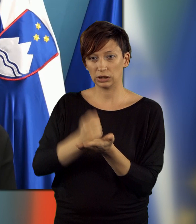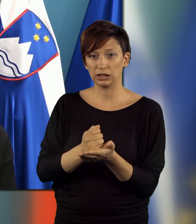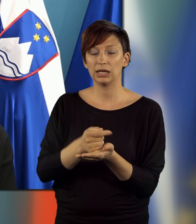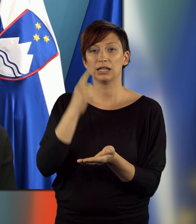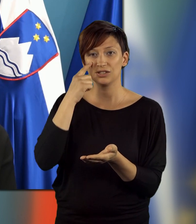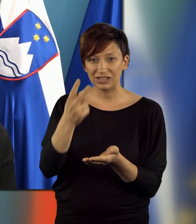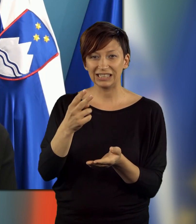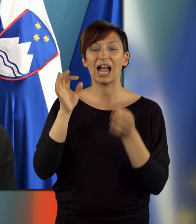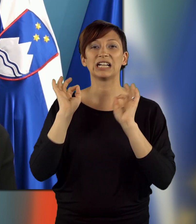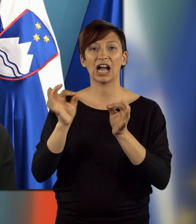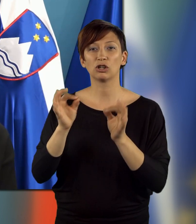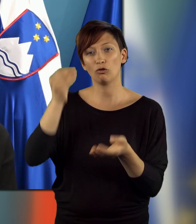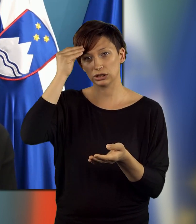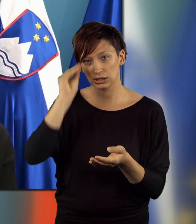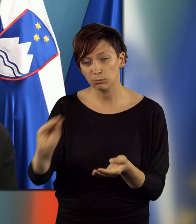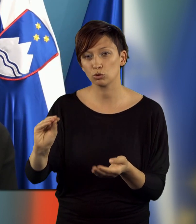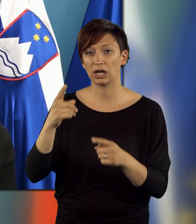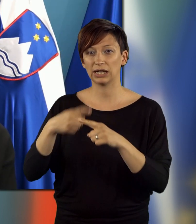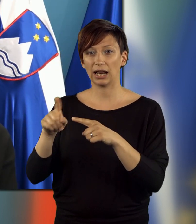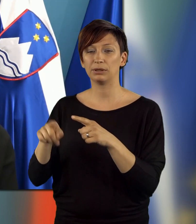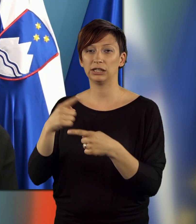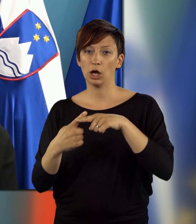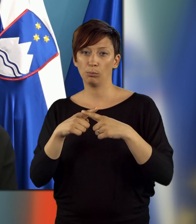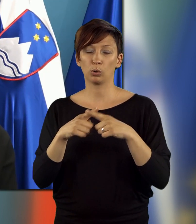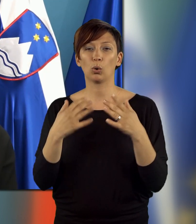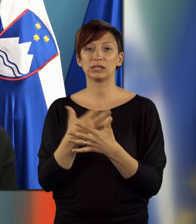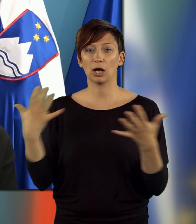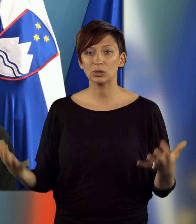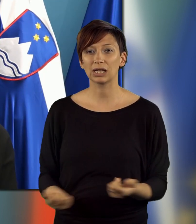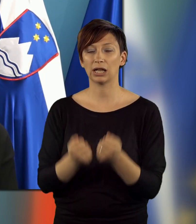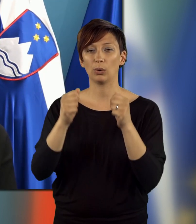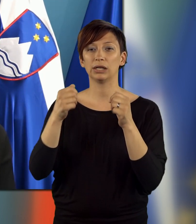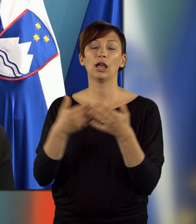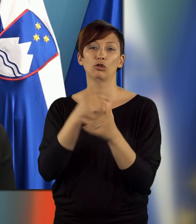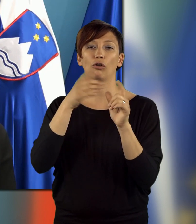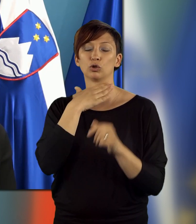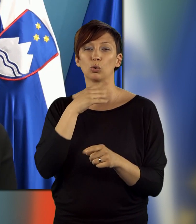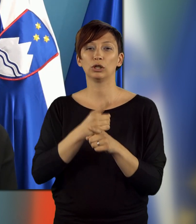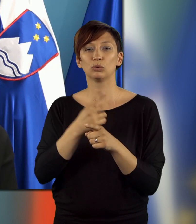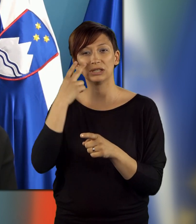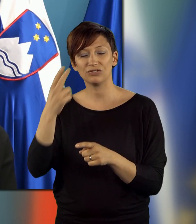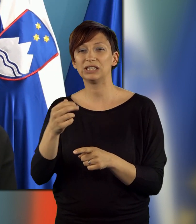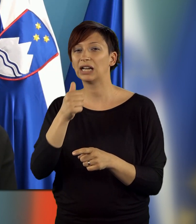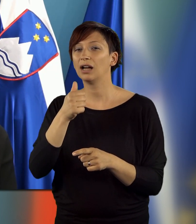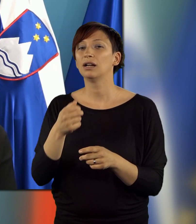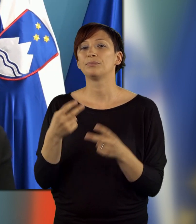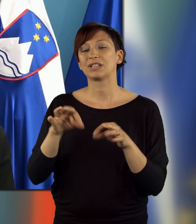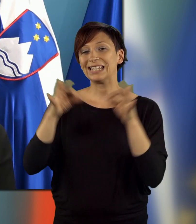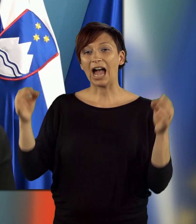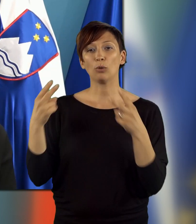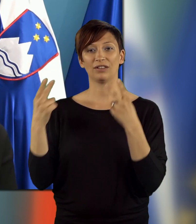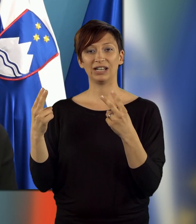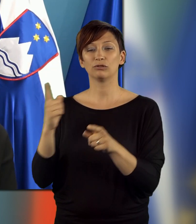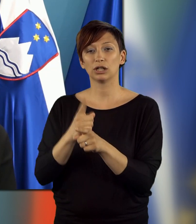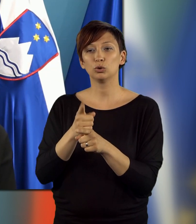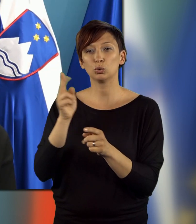vidika kakovosti, spoštovanja elementov in pogojev za ustanavljanje novih šol in predvsem z vidika javne veljavnosti. Da je